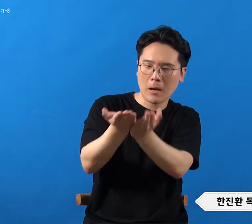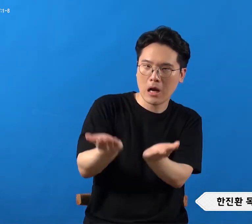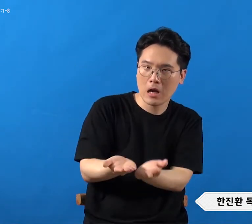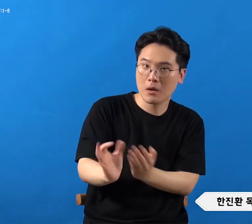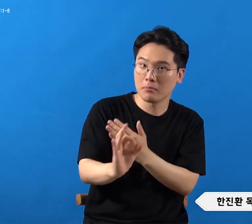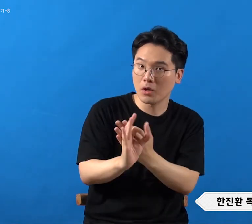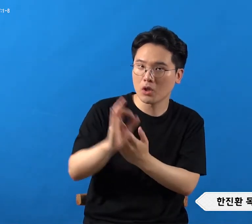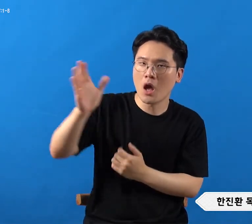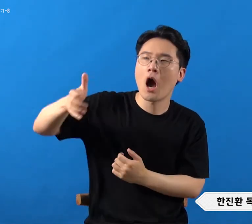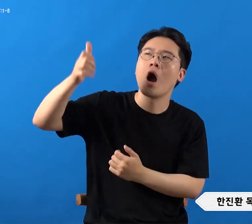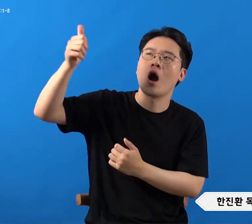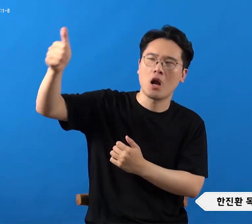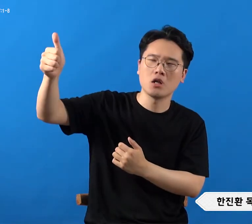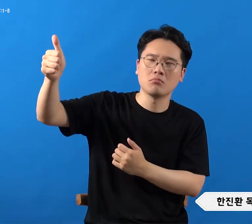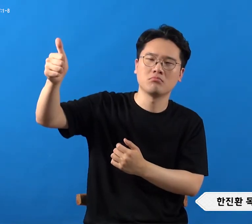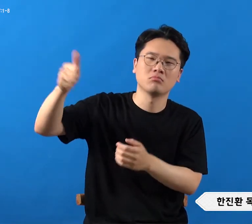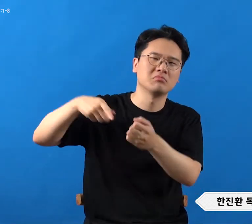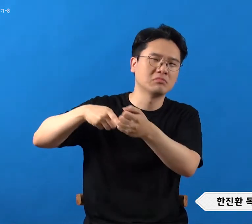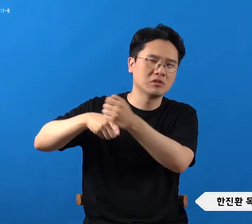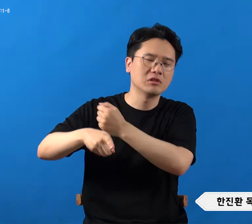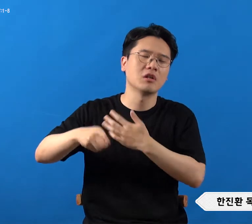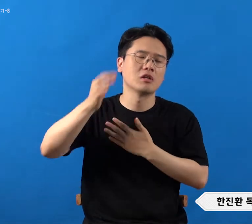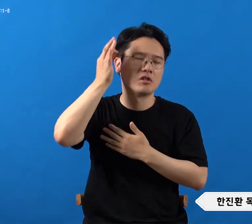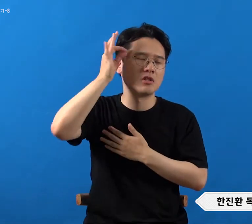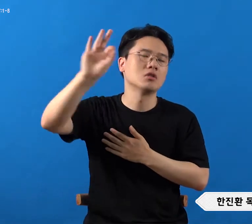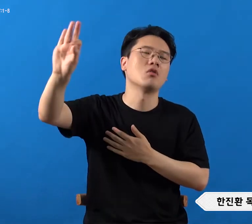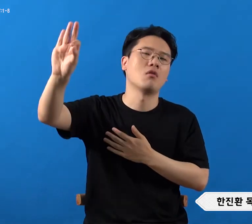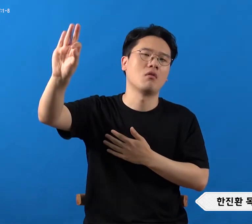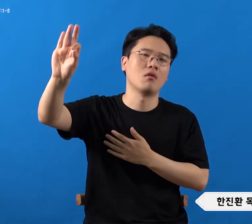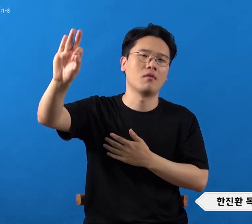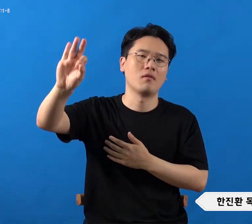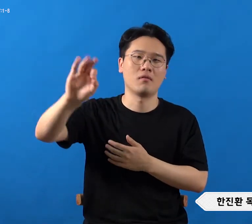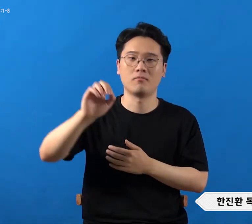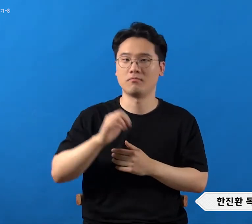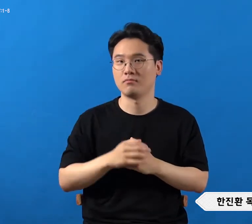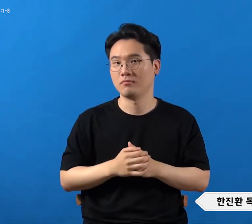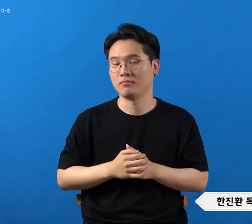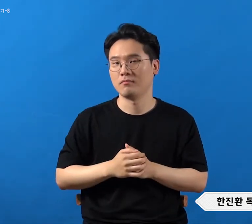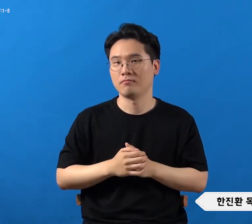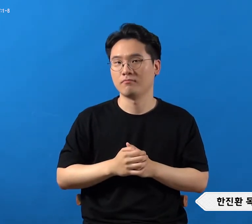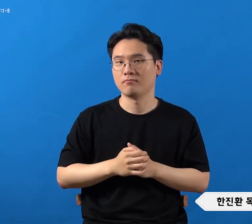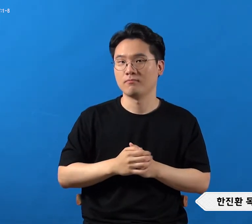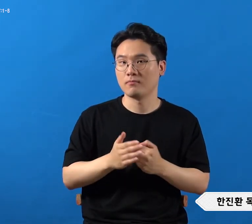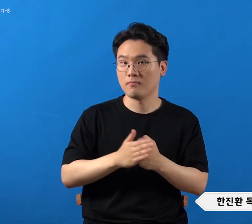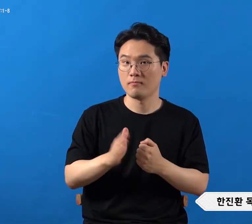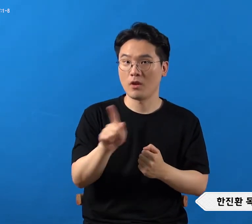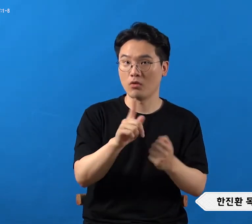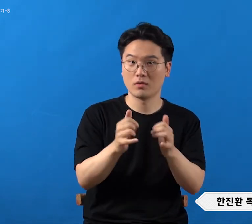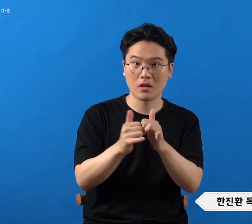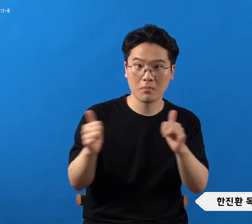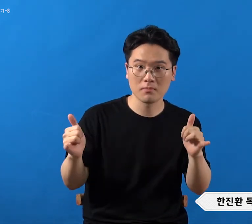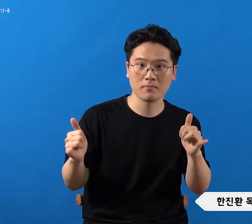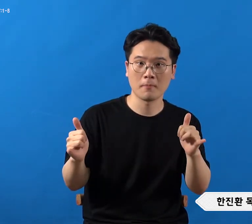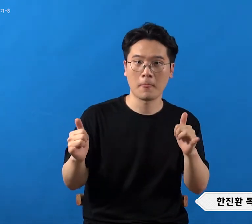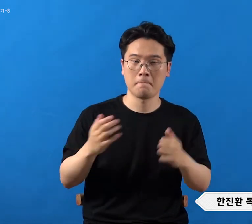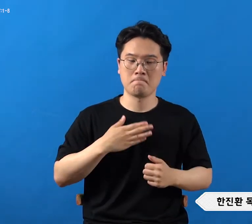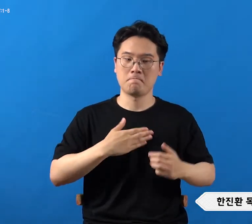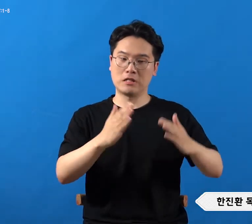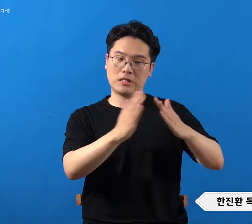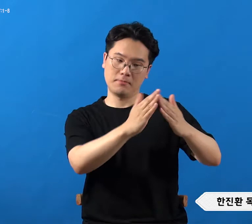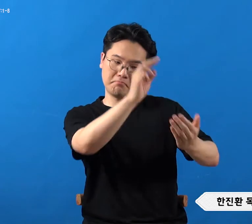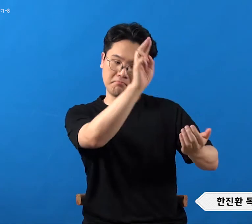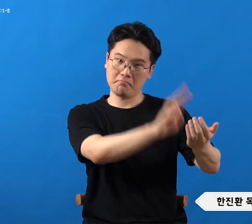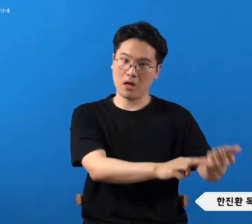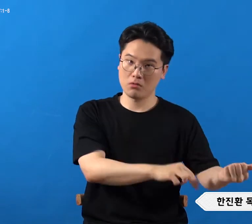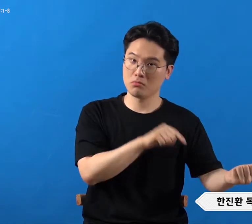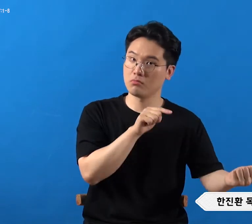하나님 뜻인 줄 알겠습니다, 그렇게 하는 것이죠. 그래서 어떤 사람은 집을 파는 것이